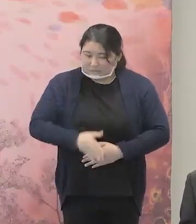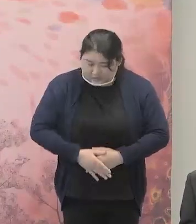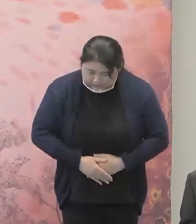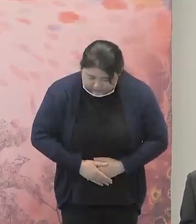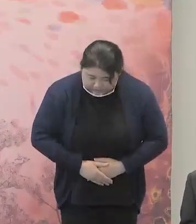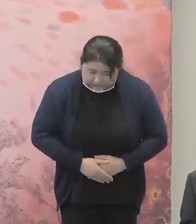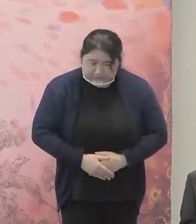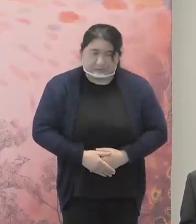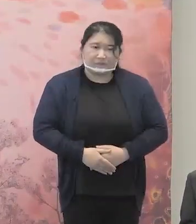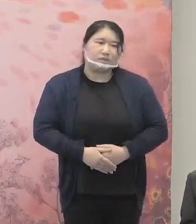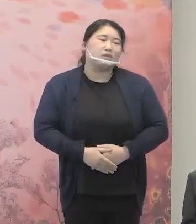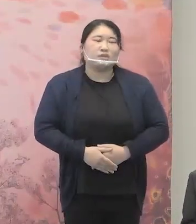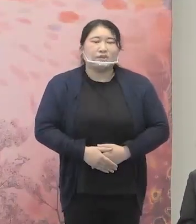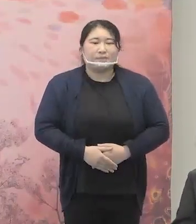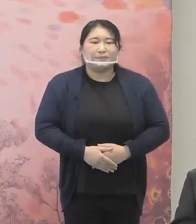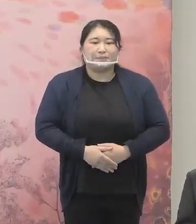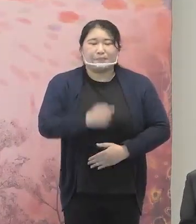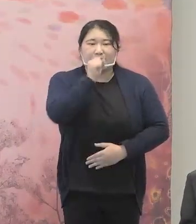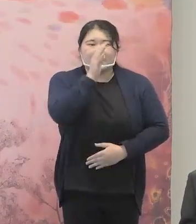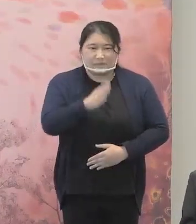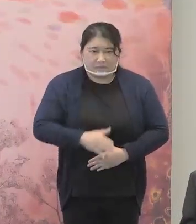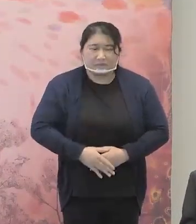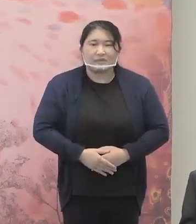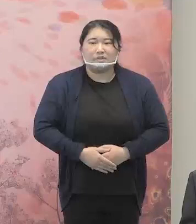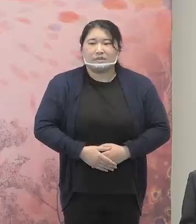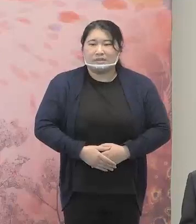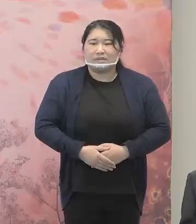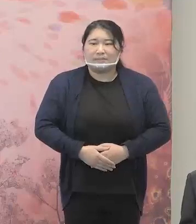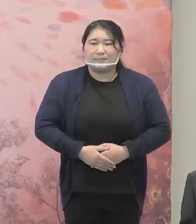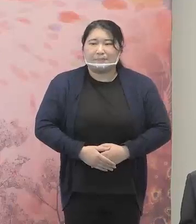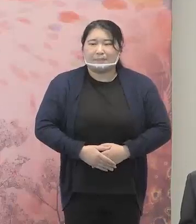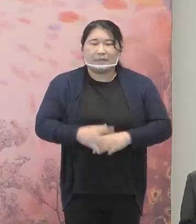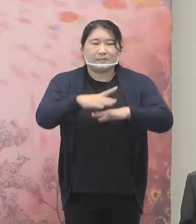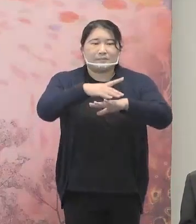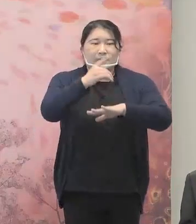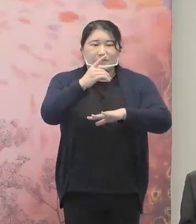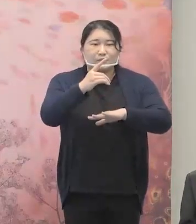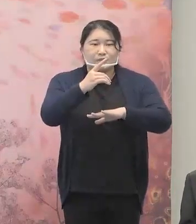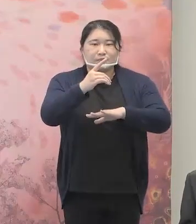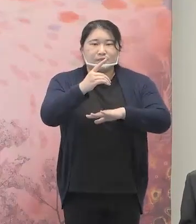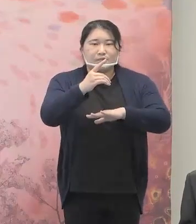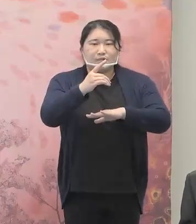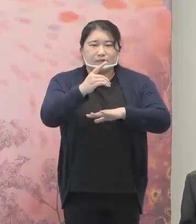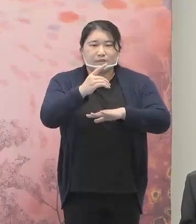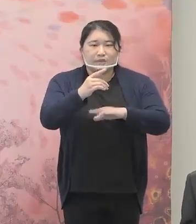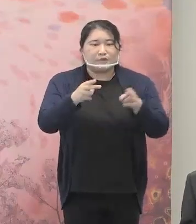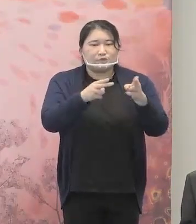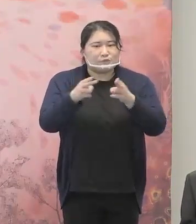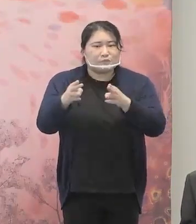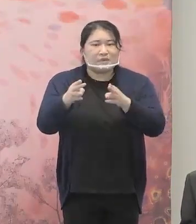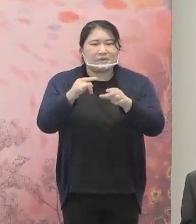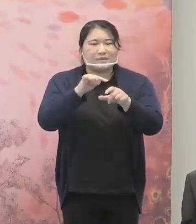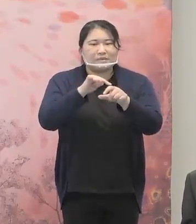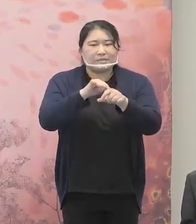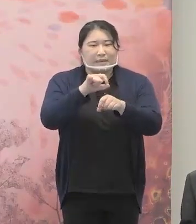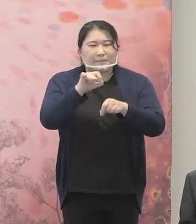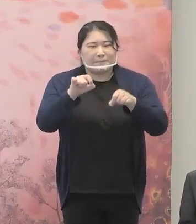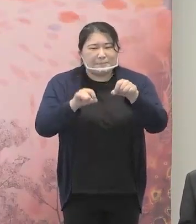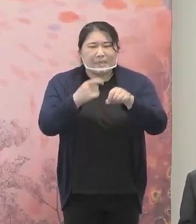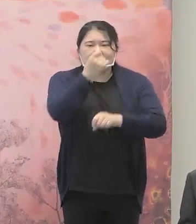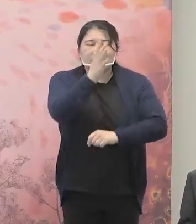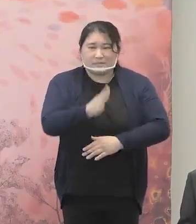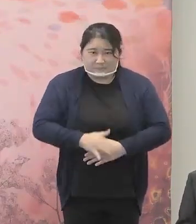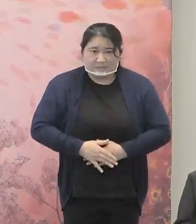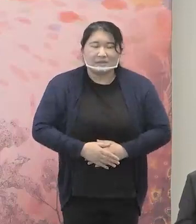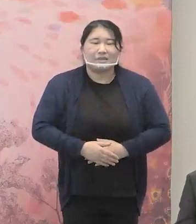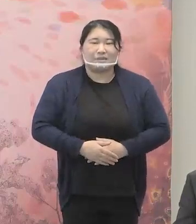たします。市長よろしくお願いいたします。 はい、よろしくお願いいたします。まずは、ごと党の準備で、若干記者会見をしましたことを申し上